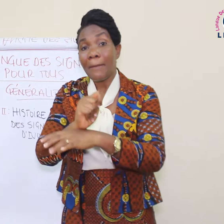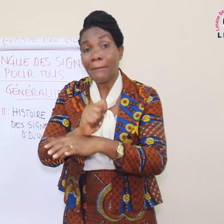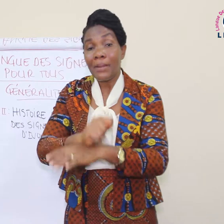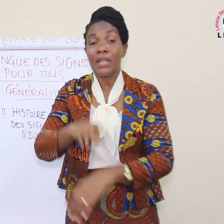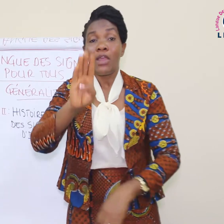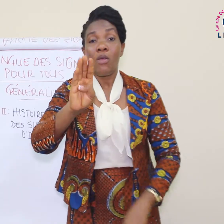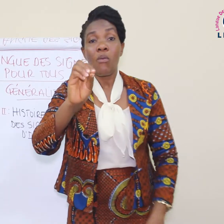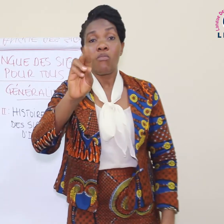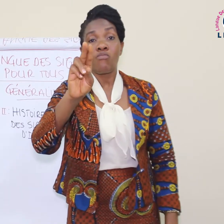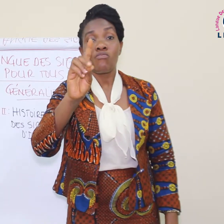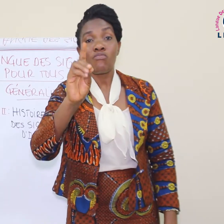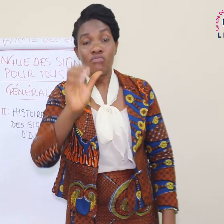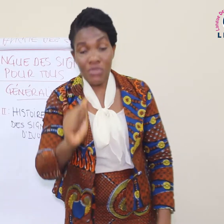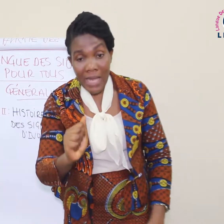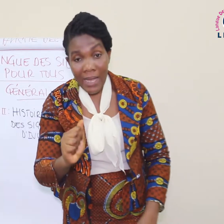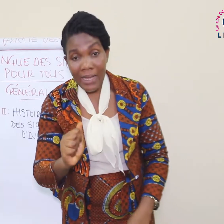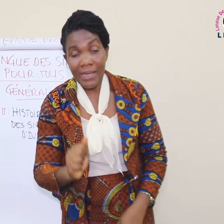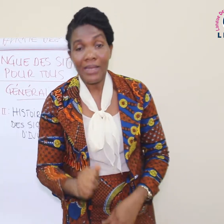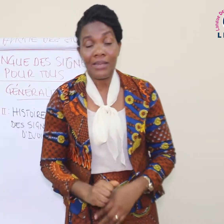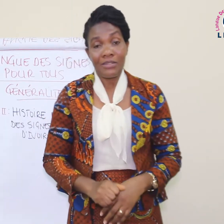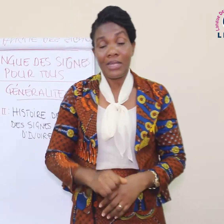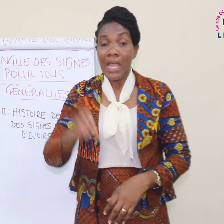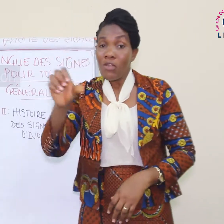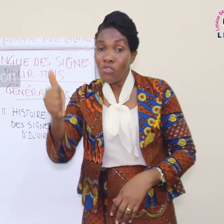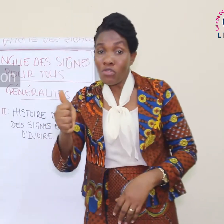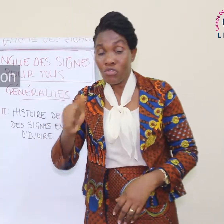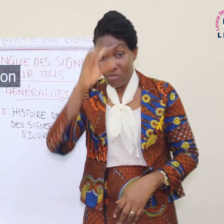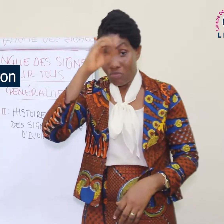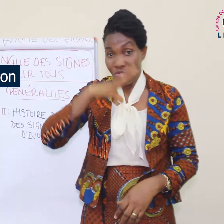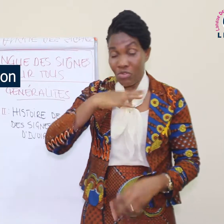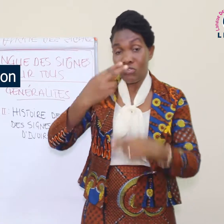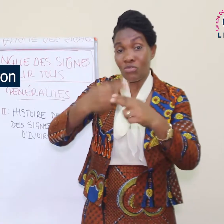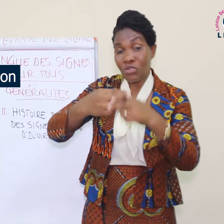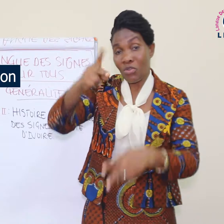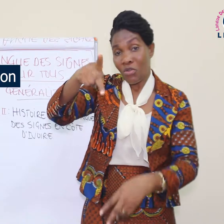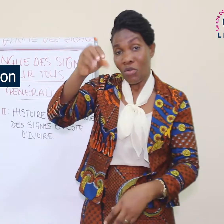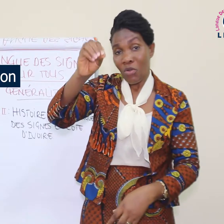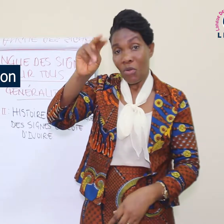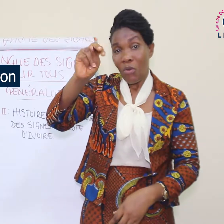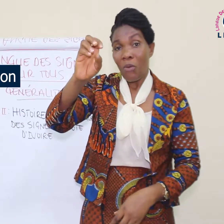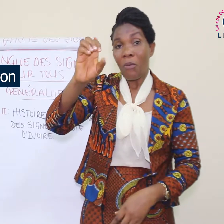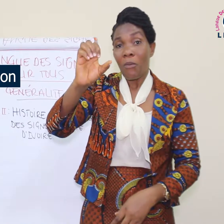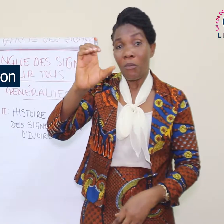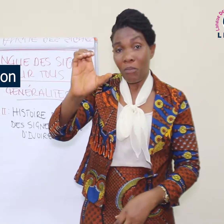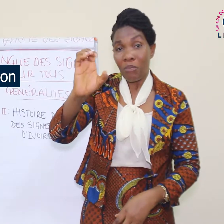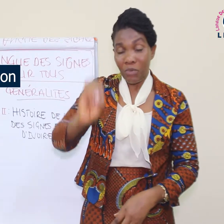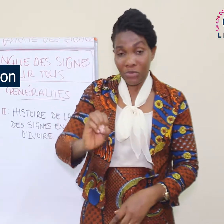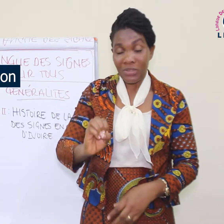des sourds, le moine Pedro Ponce de León eut l'idée d'utiliser ce